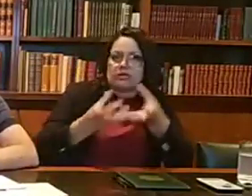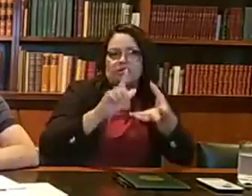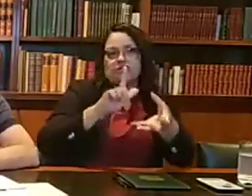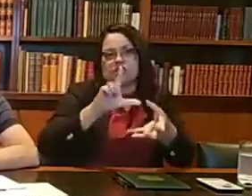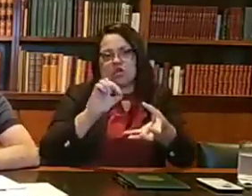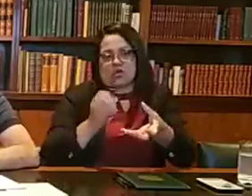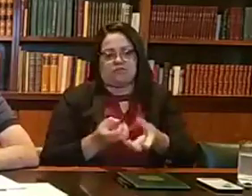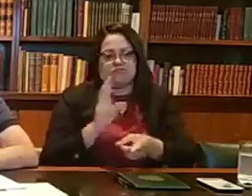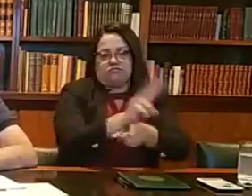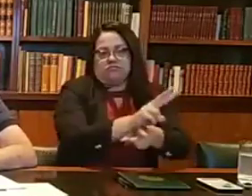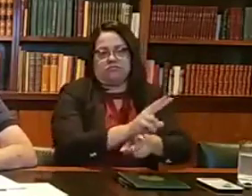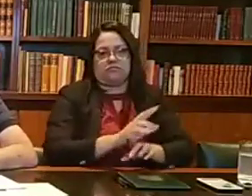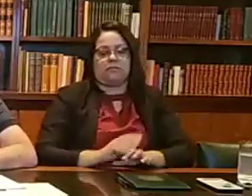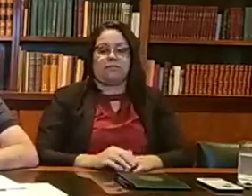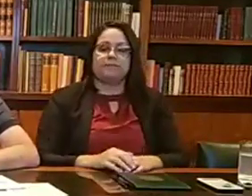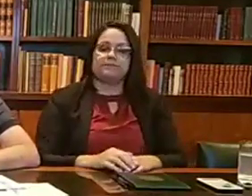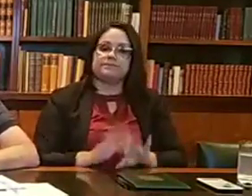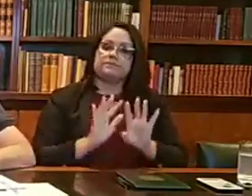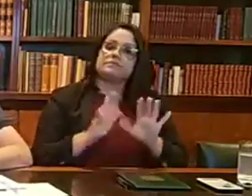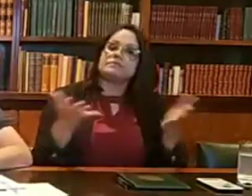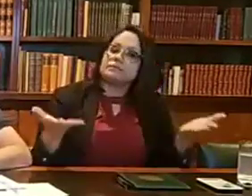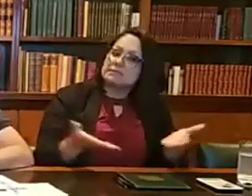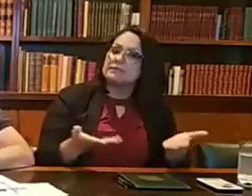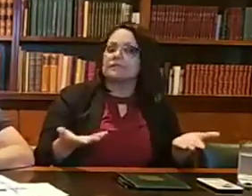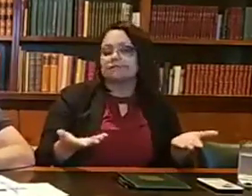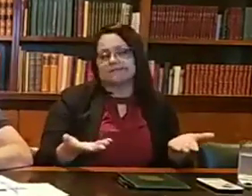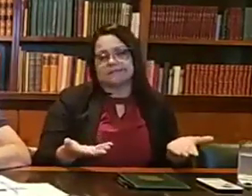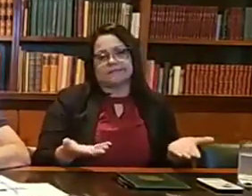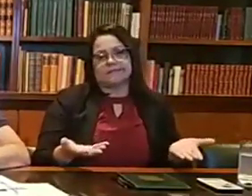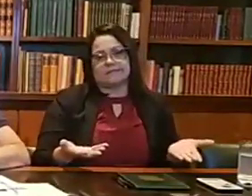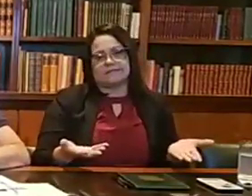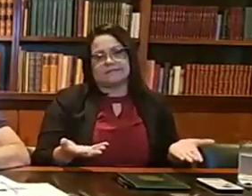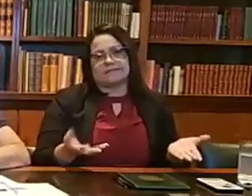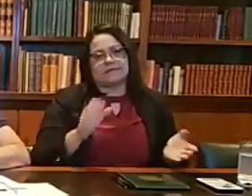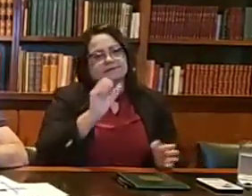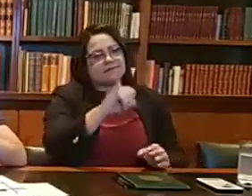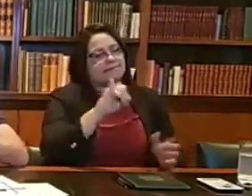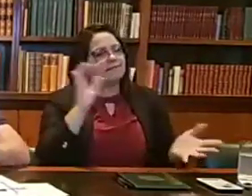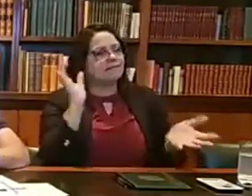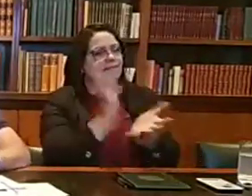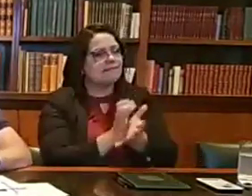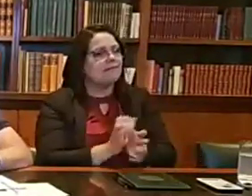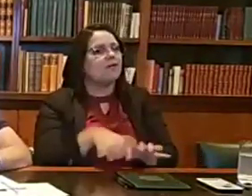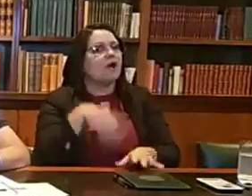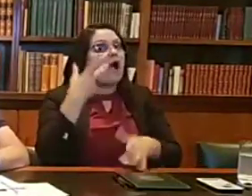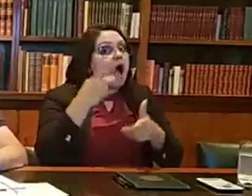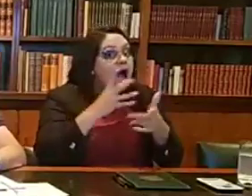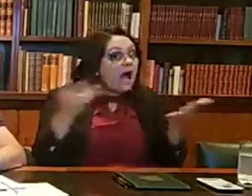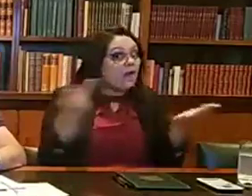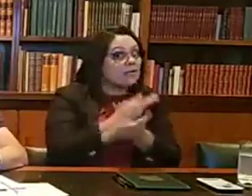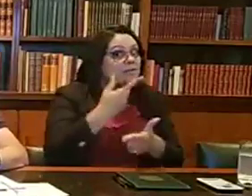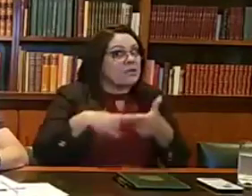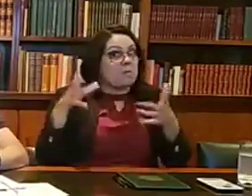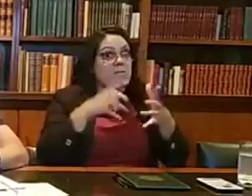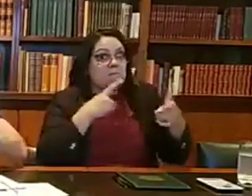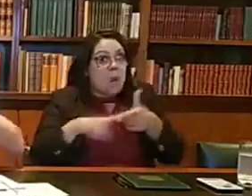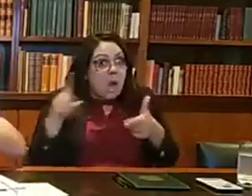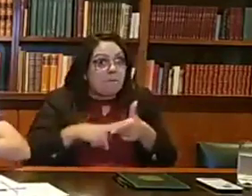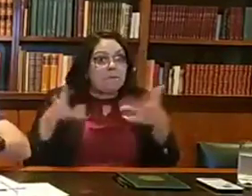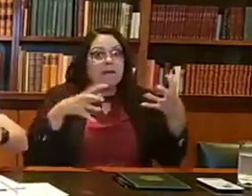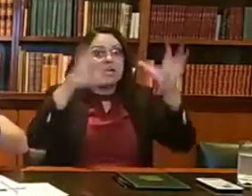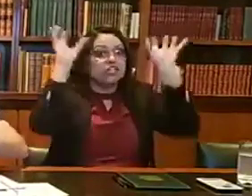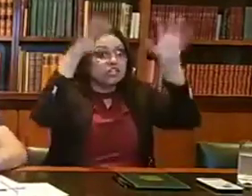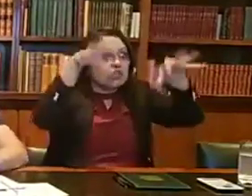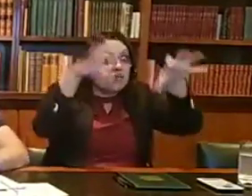GLO. Tá? Mas agora que fica a lição, né? Dá dor de barriga na galera, lembra das Forças Armadas. É impressionante, né?